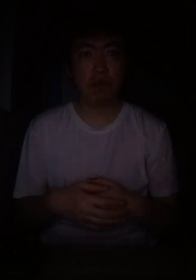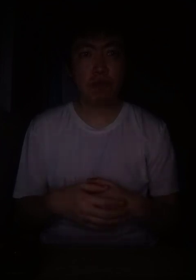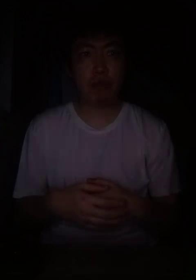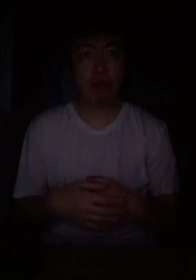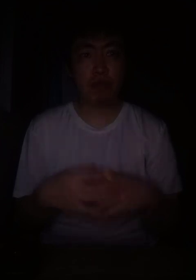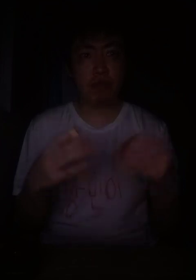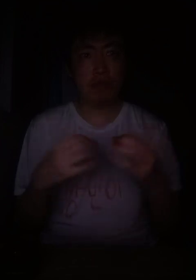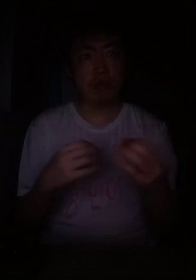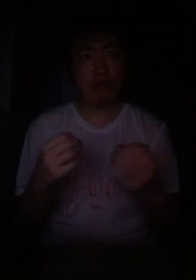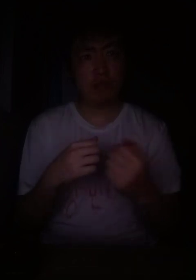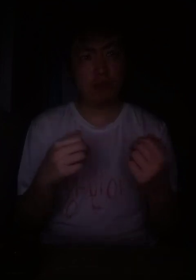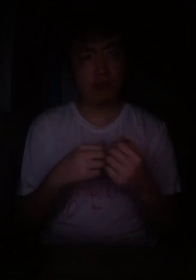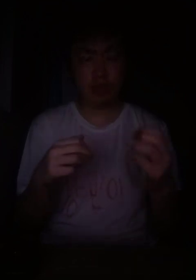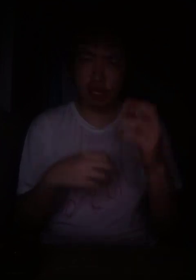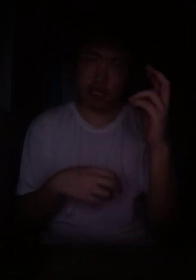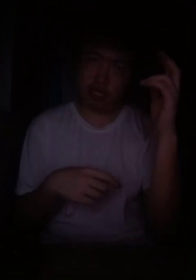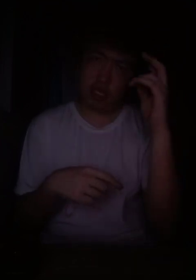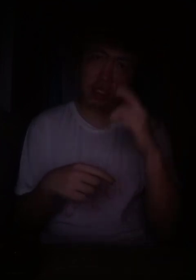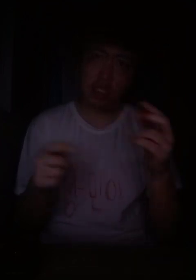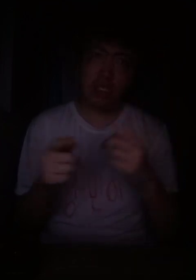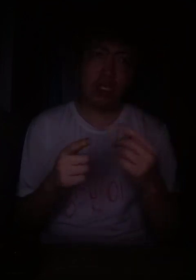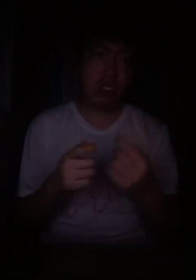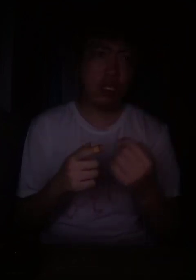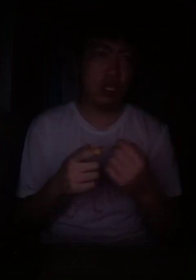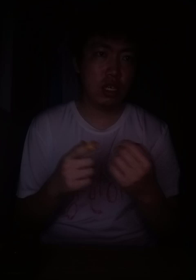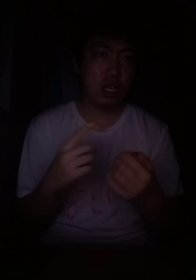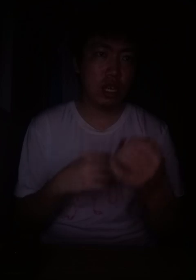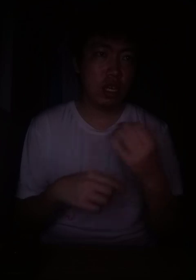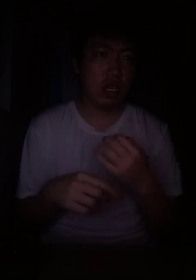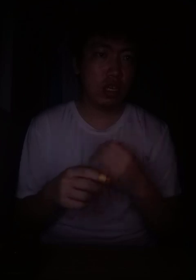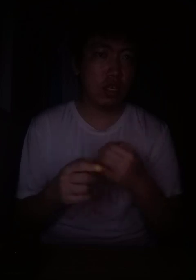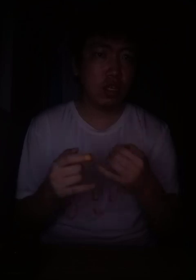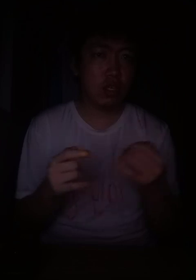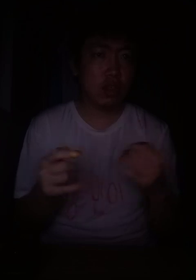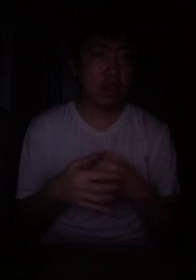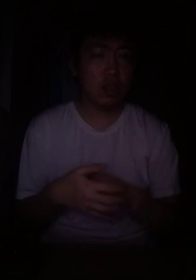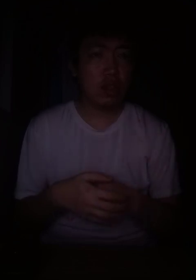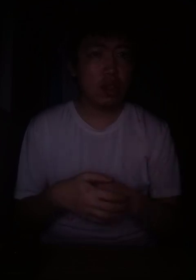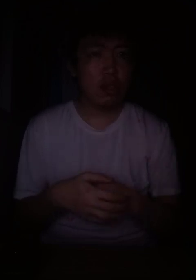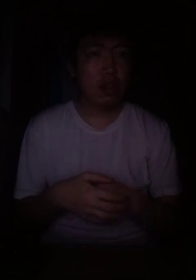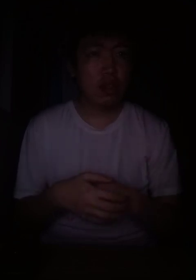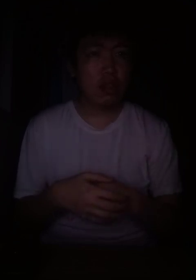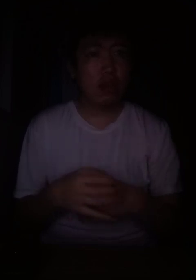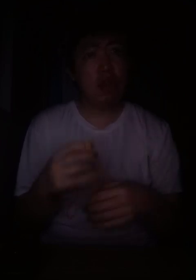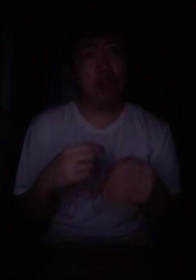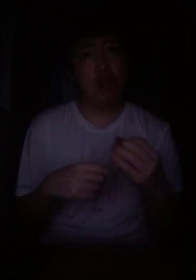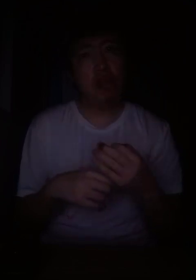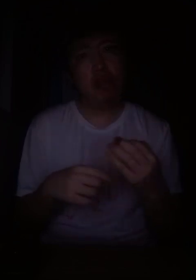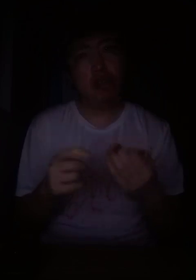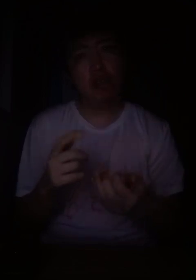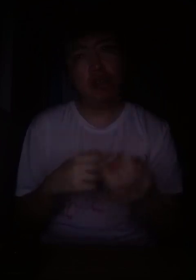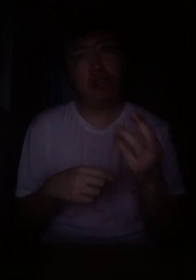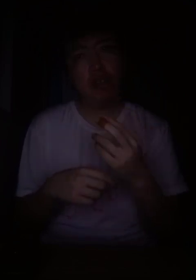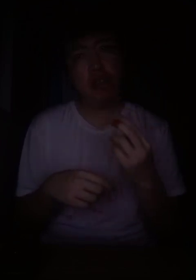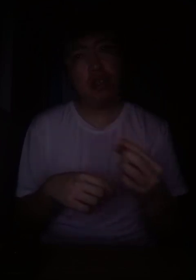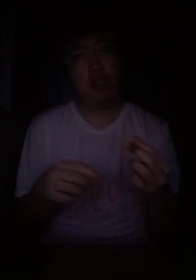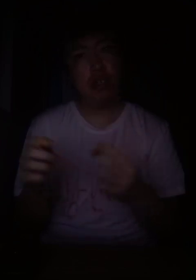이런 개들을 나름 전문적으로 다루는 개소조집이 있었군요. 네. 보통 투견장 옆에는 항상